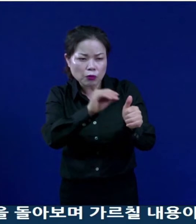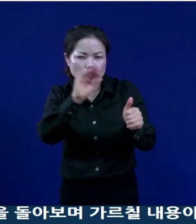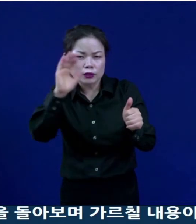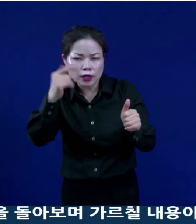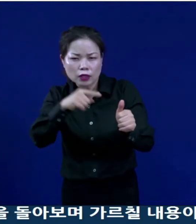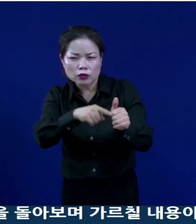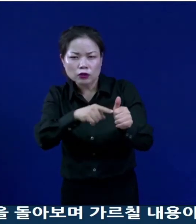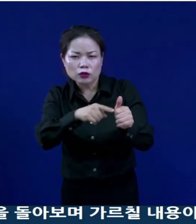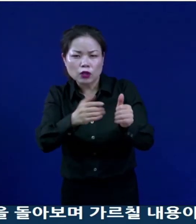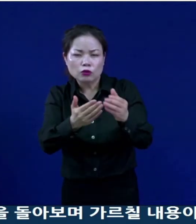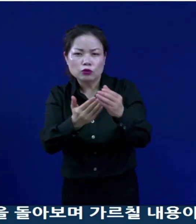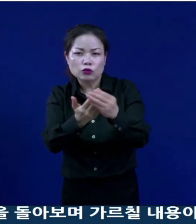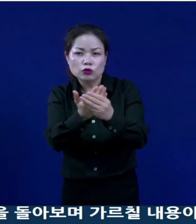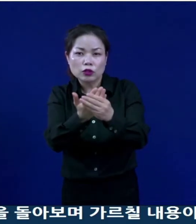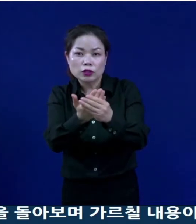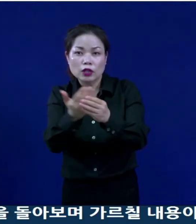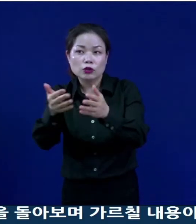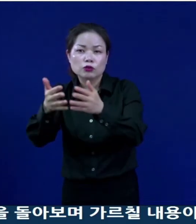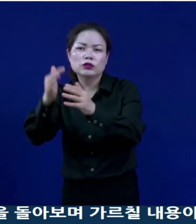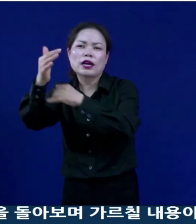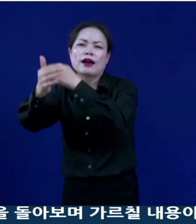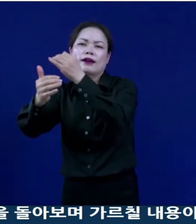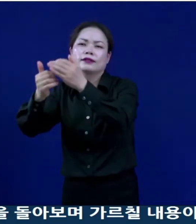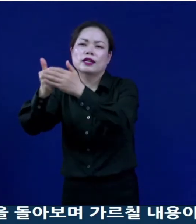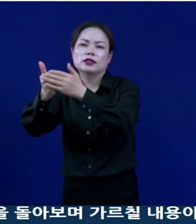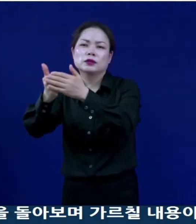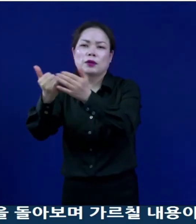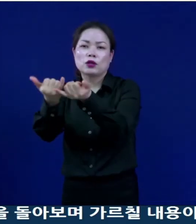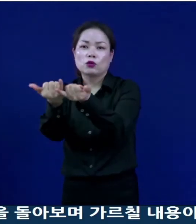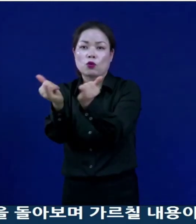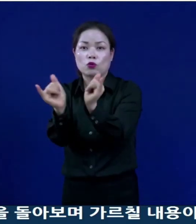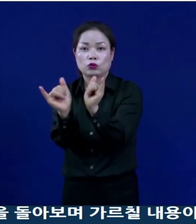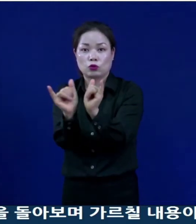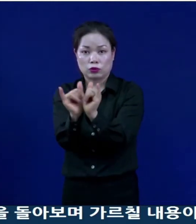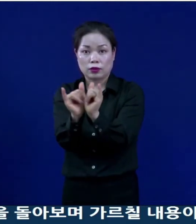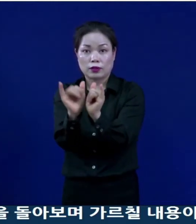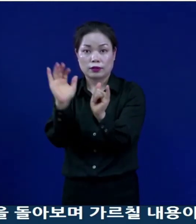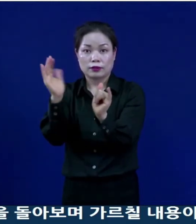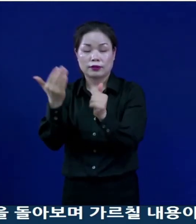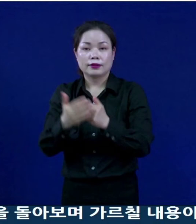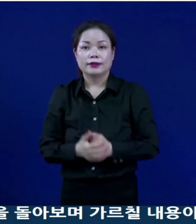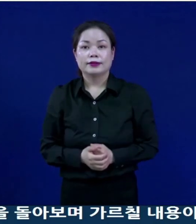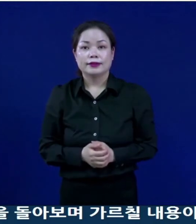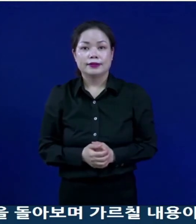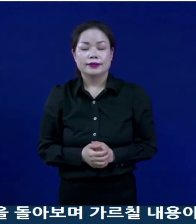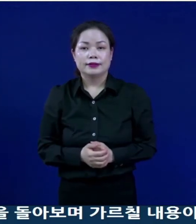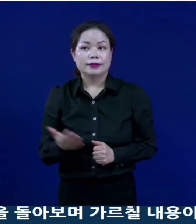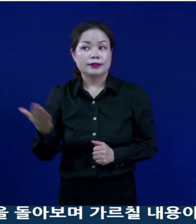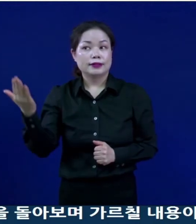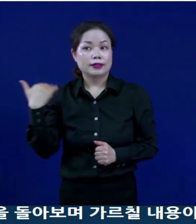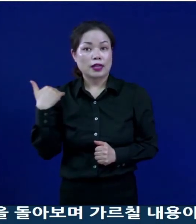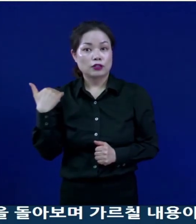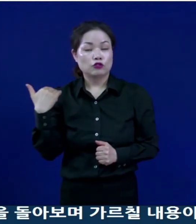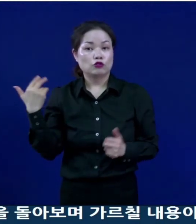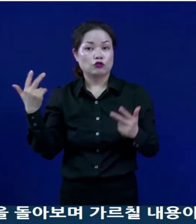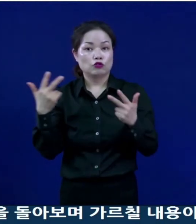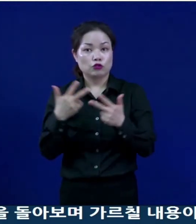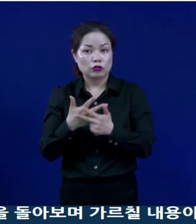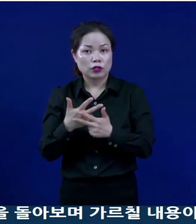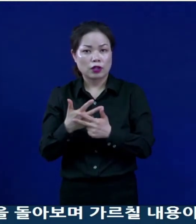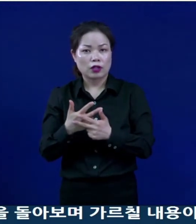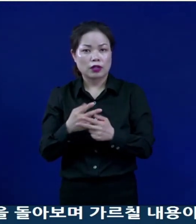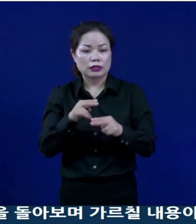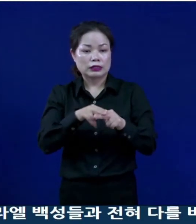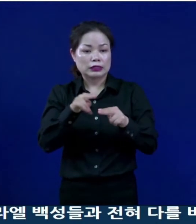우리의 순이 하나님께서 세우시는 하나님의 공동체가 되는 것이죠. 지난 주간에 한